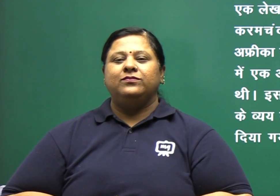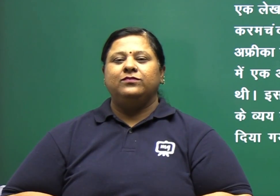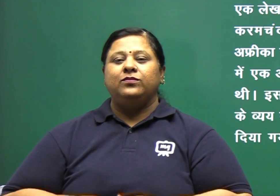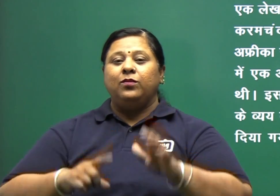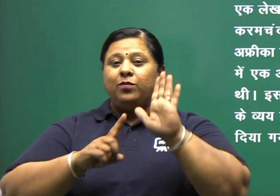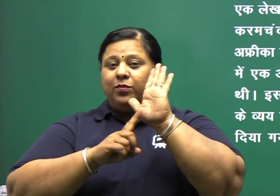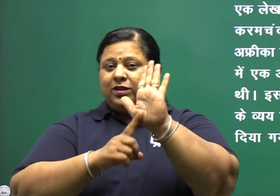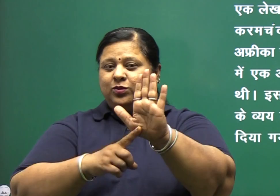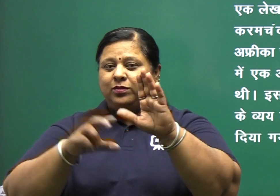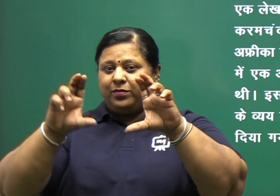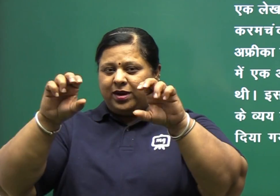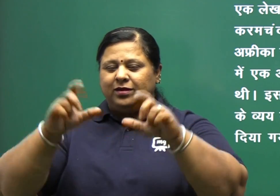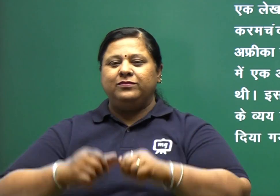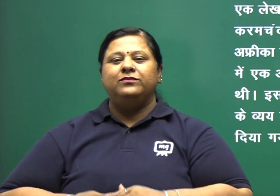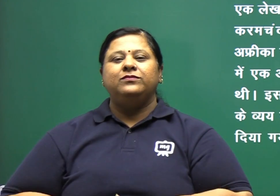प्रस्तुत पाठ